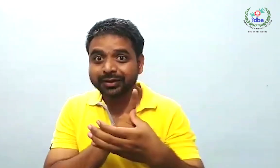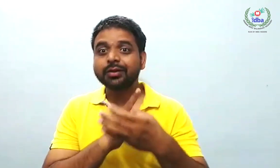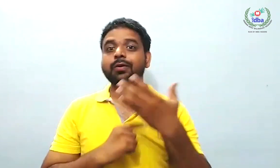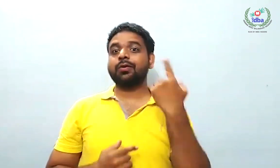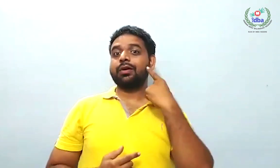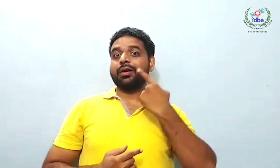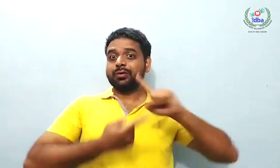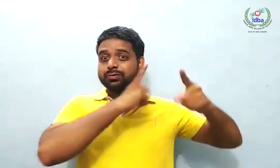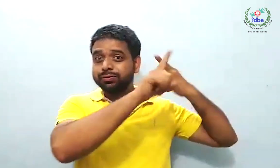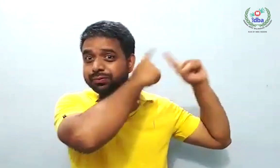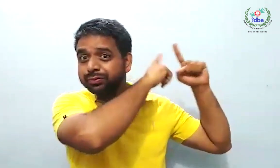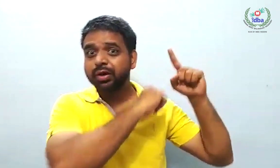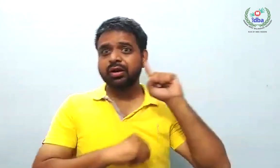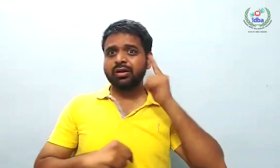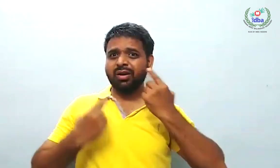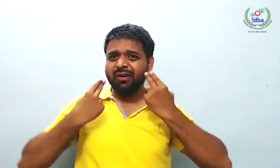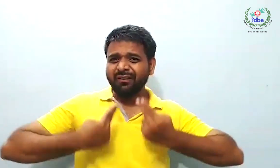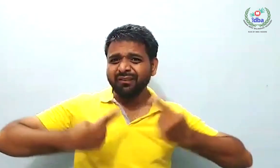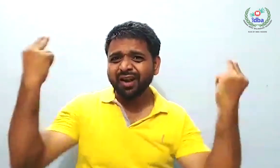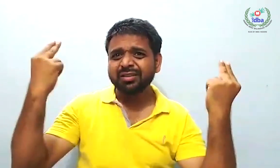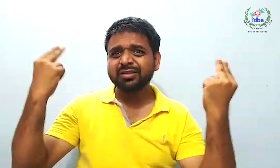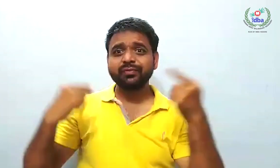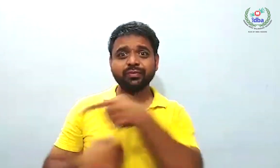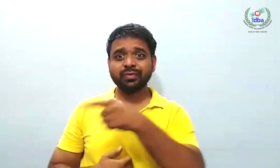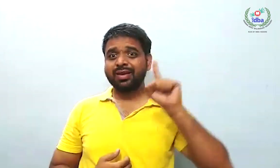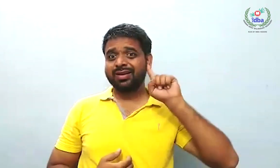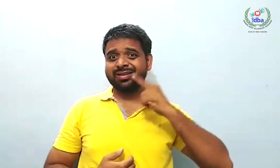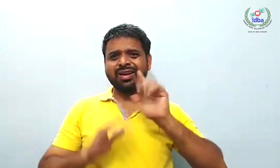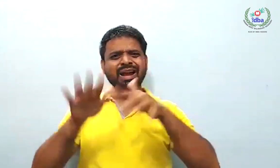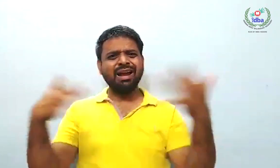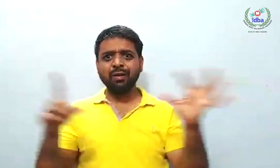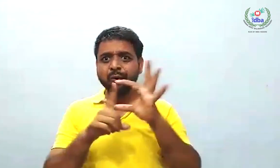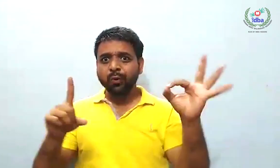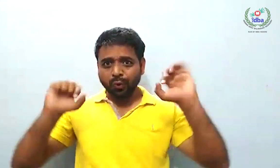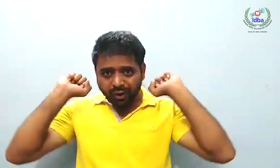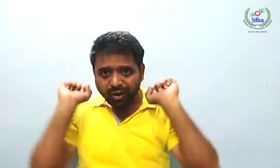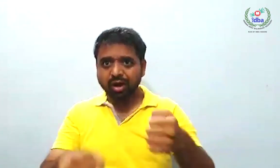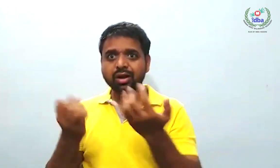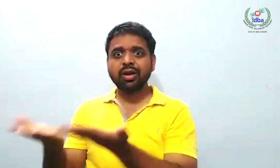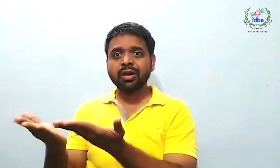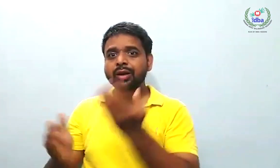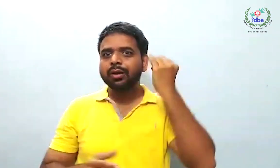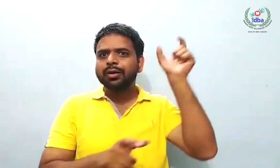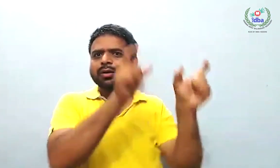अपनी संस्कृति है, अपना इतिहास है और अपनी सक्सेस स्टोरीज हैं। बधिर कुछ भी कर सकता है जो